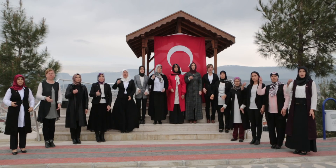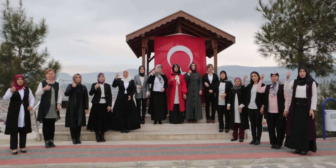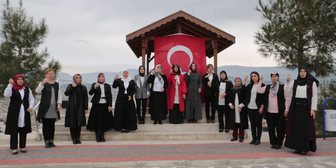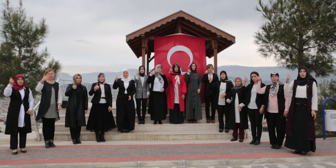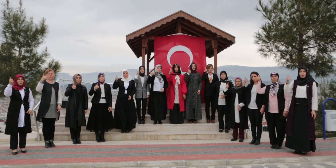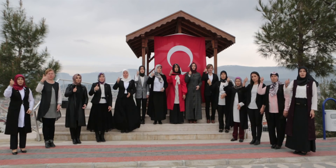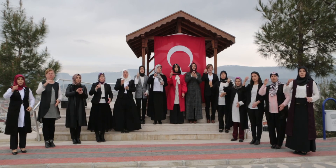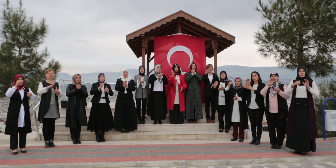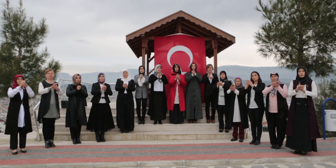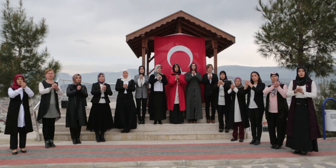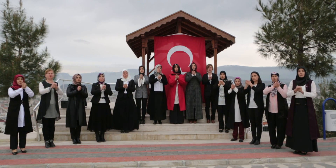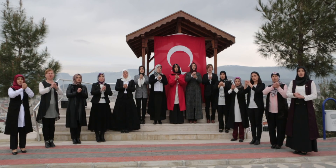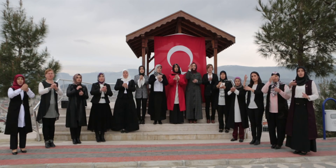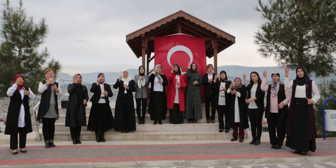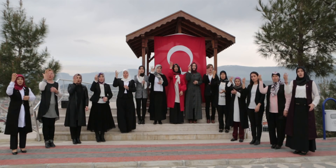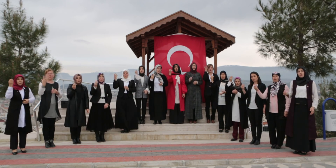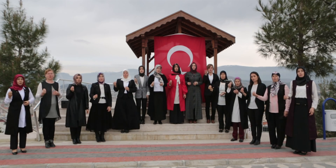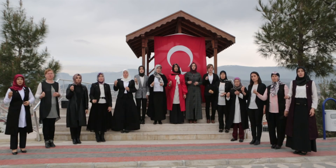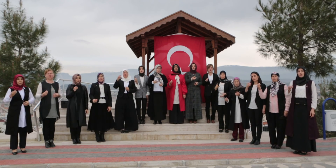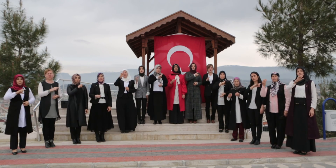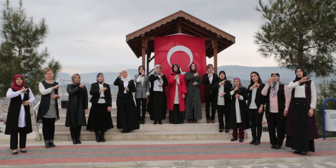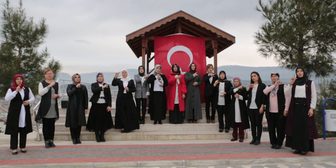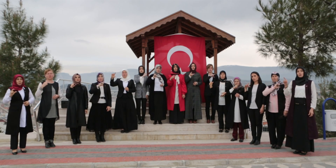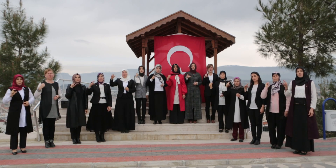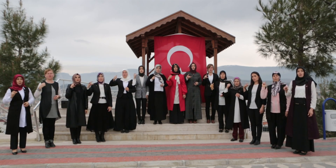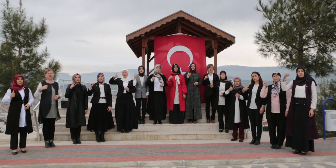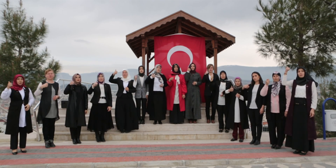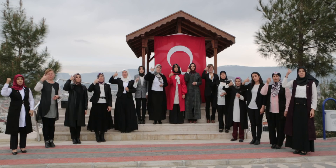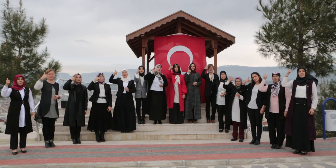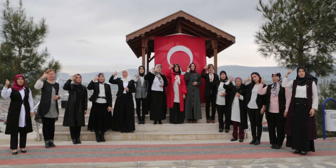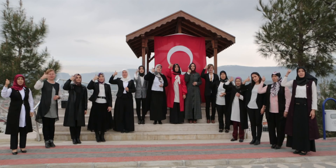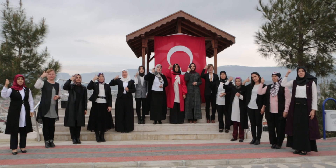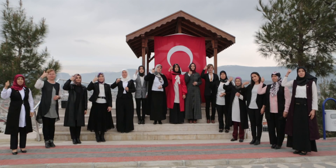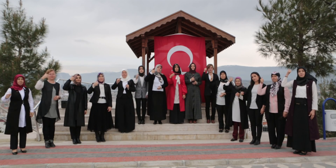Doğum günün kutlu olsun Cumhurbaşkanım.